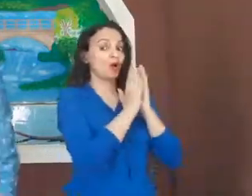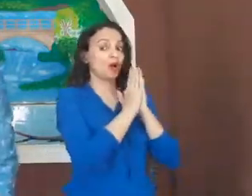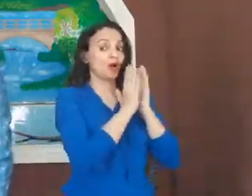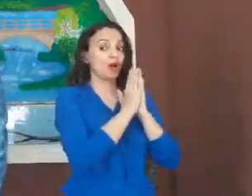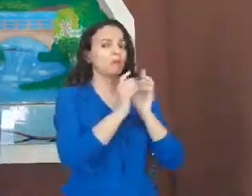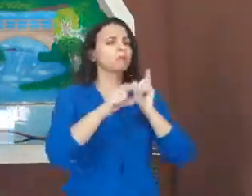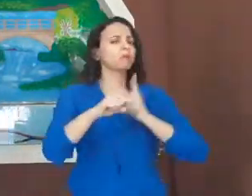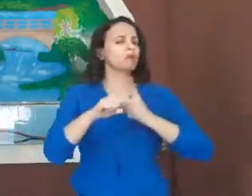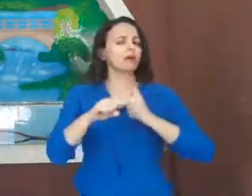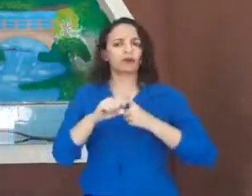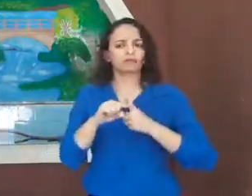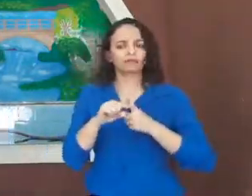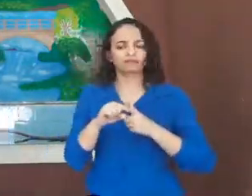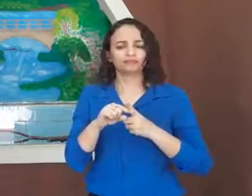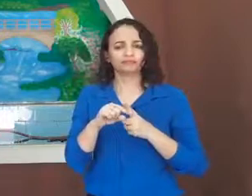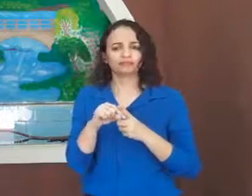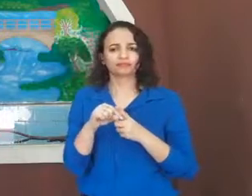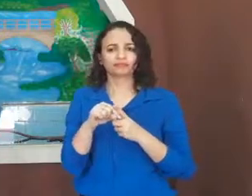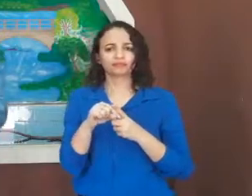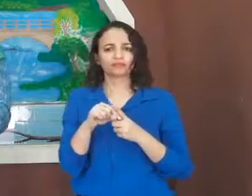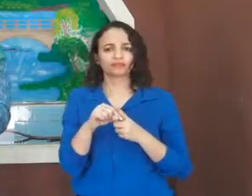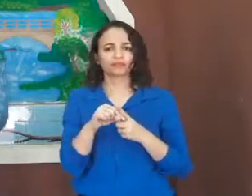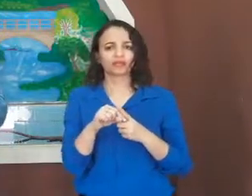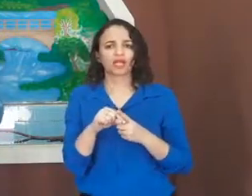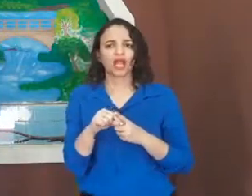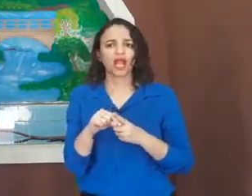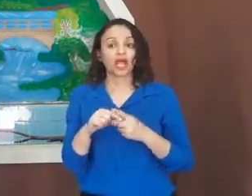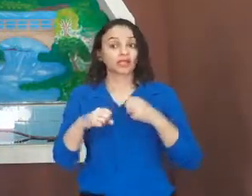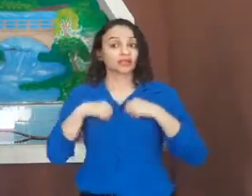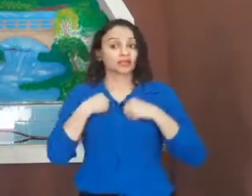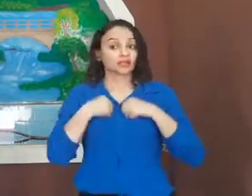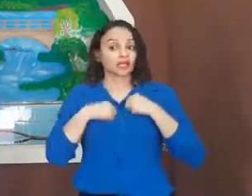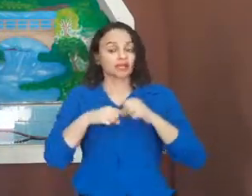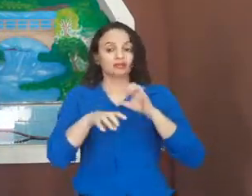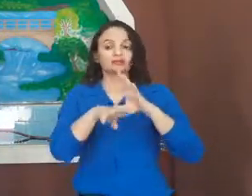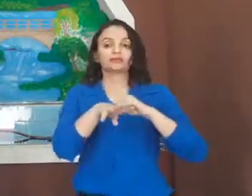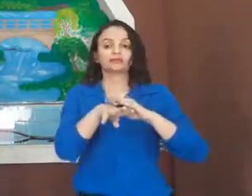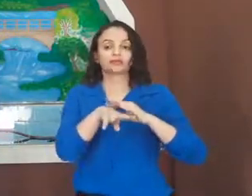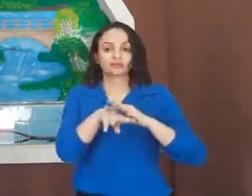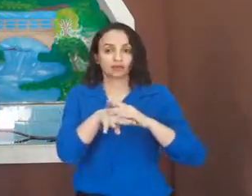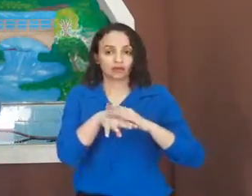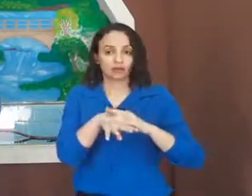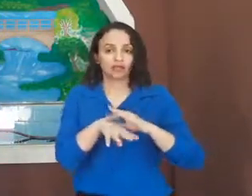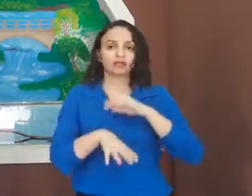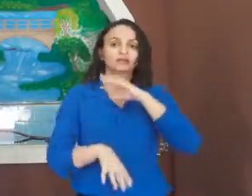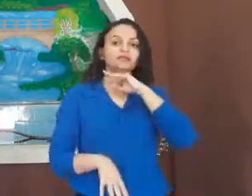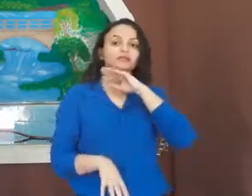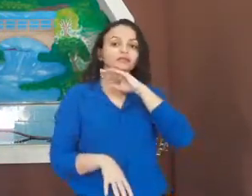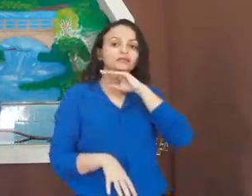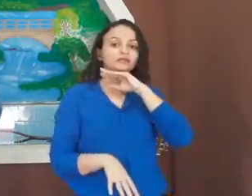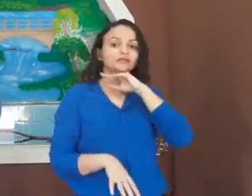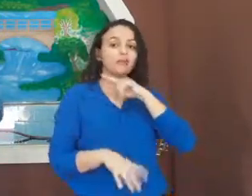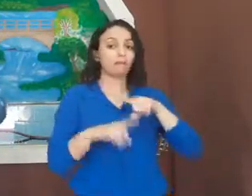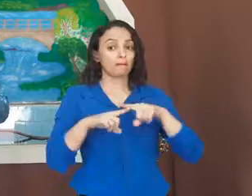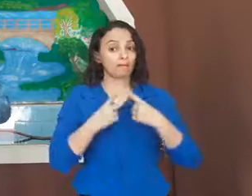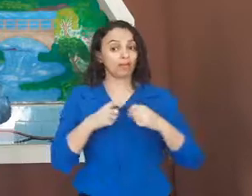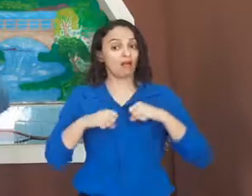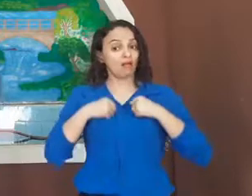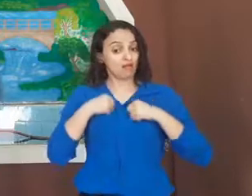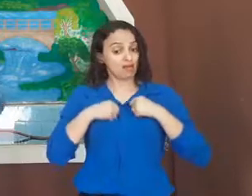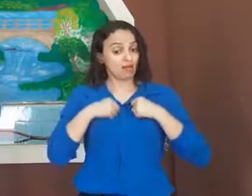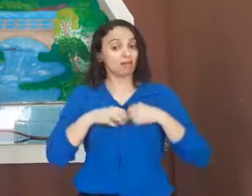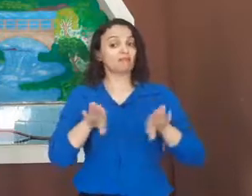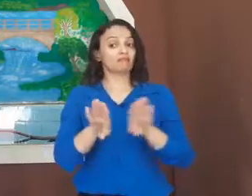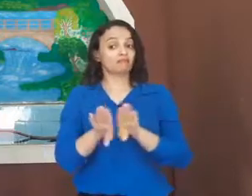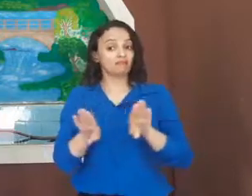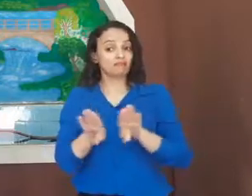Né? A ansiedade patológica, ela é ruim. Mas a ansiedade dentro do limite, ela é boa, que ela nos joga